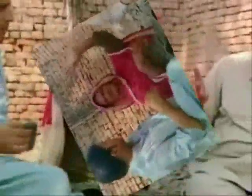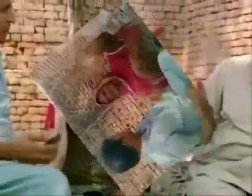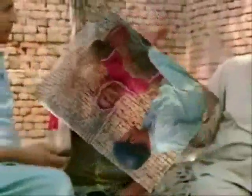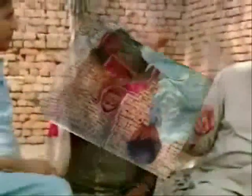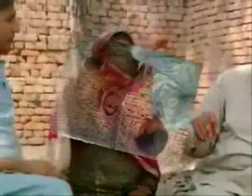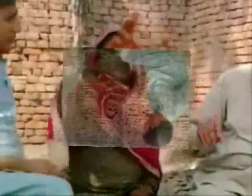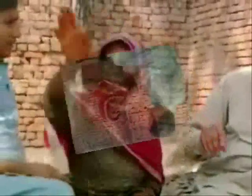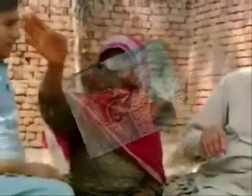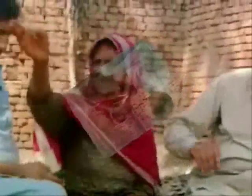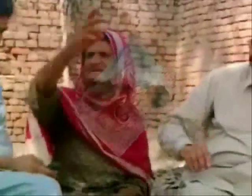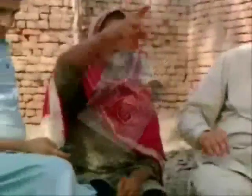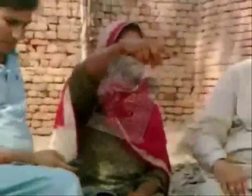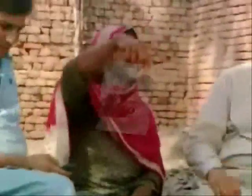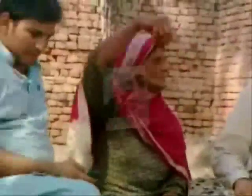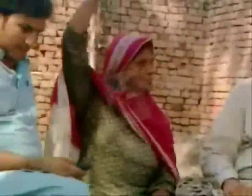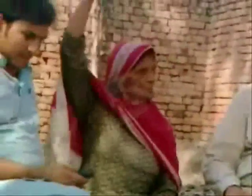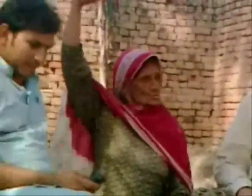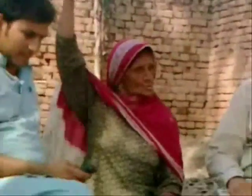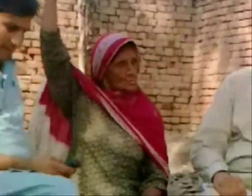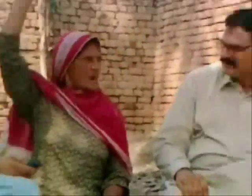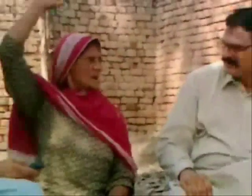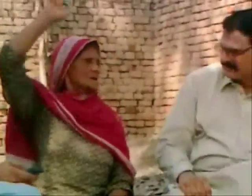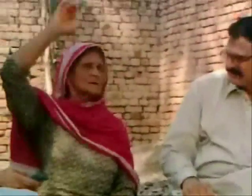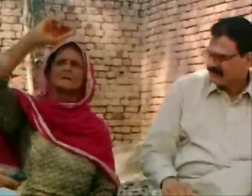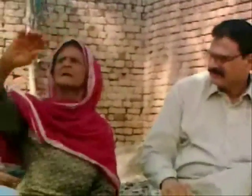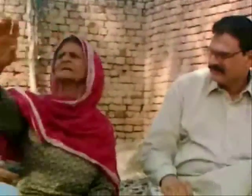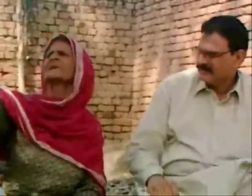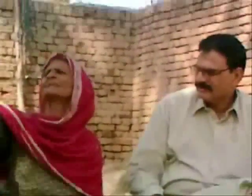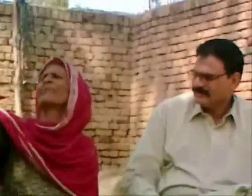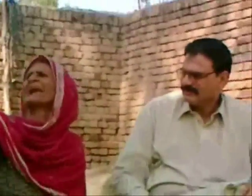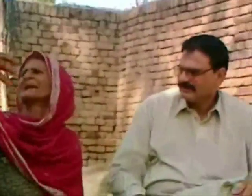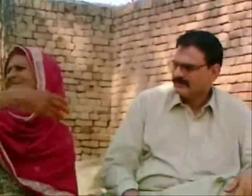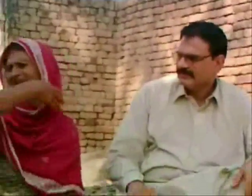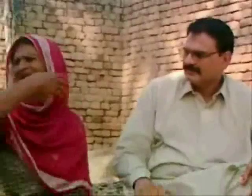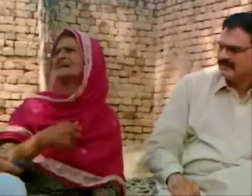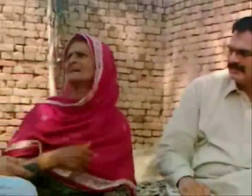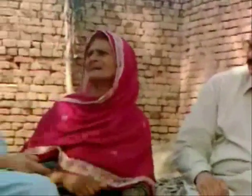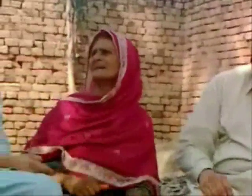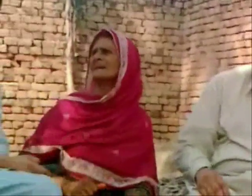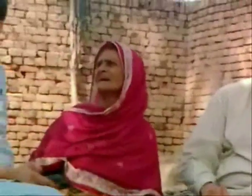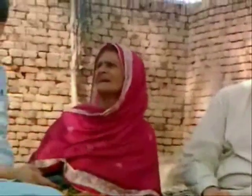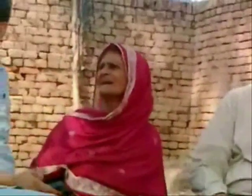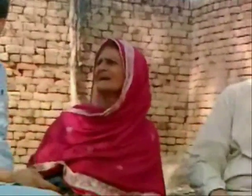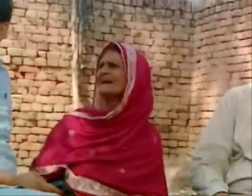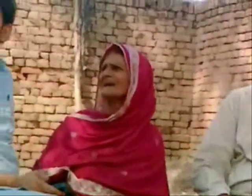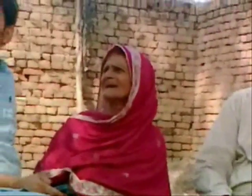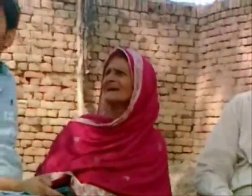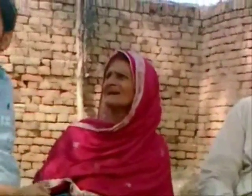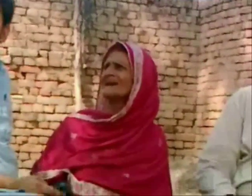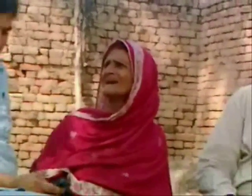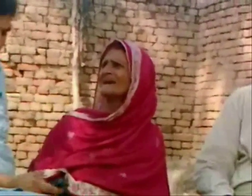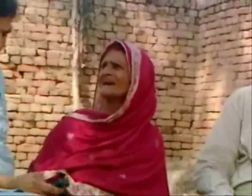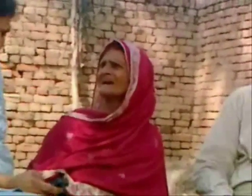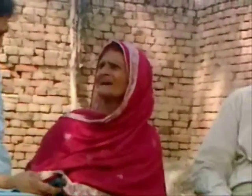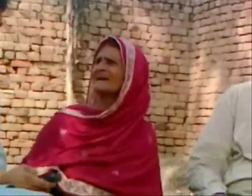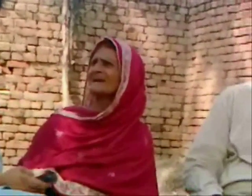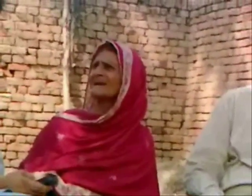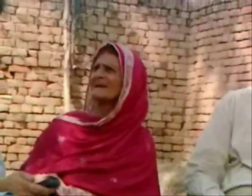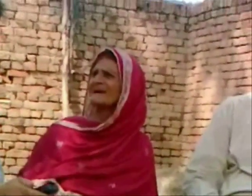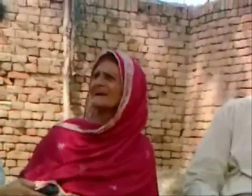तरफ से तमाम साहिब इस्तेआत भाइयों से गुजारिश है कि इस औरत की दिल खोल कर मदद करें, क्योंकि इसकी